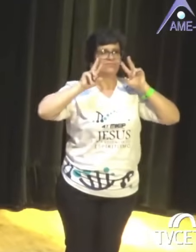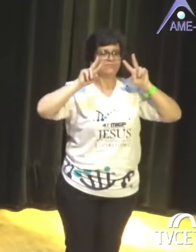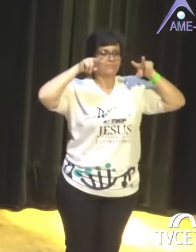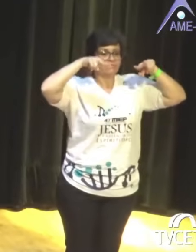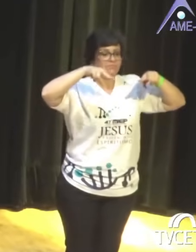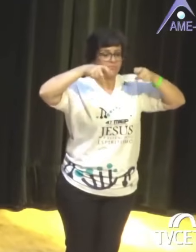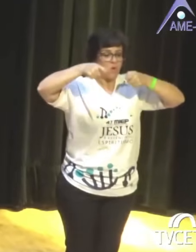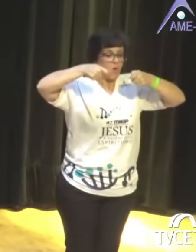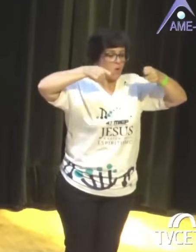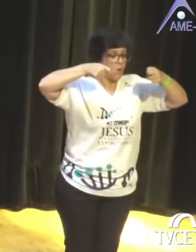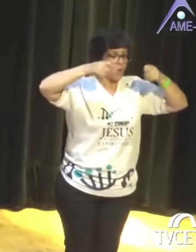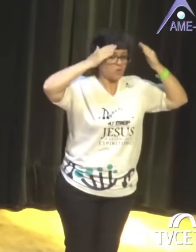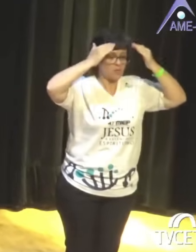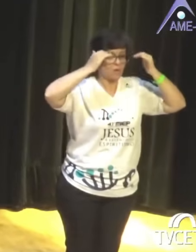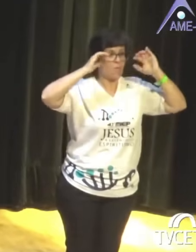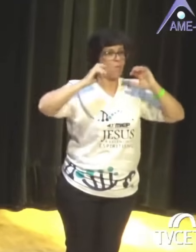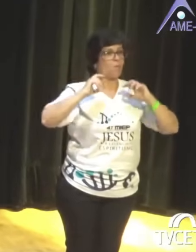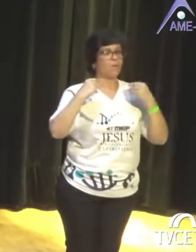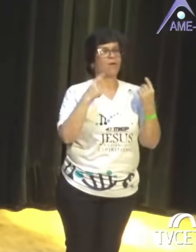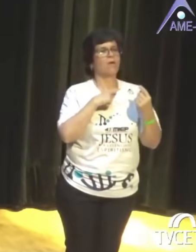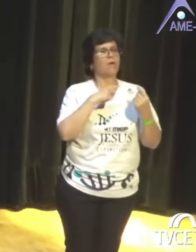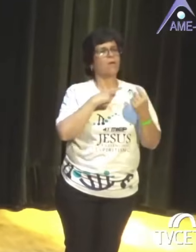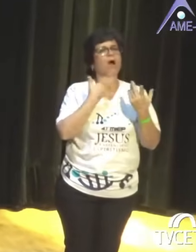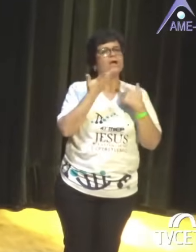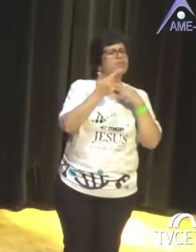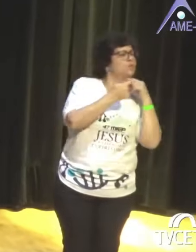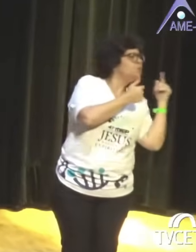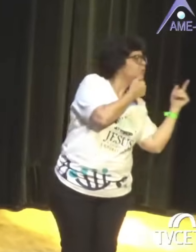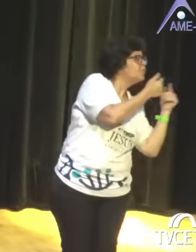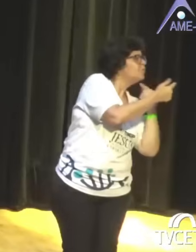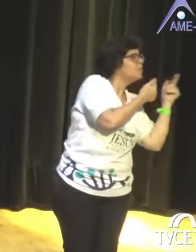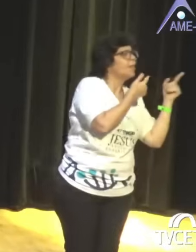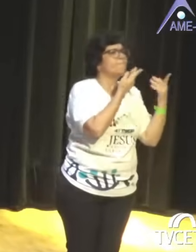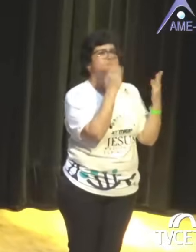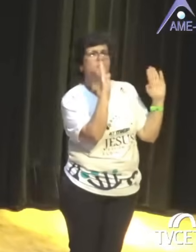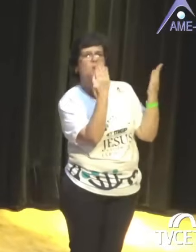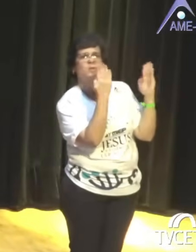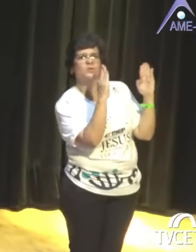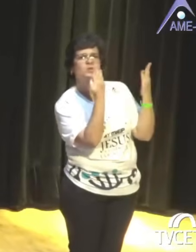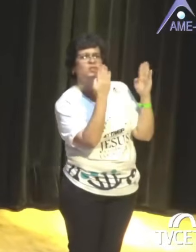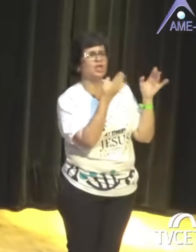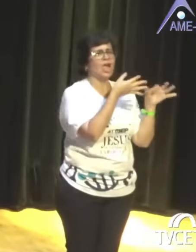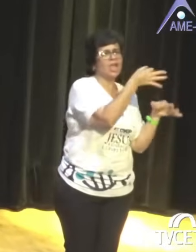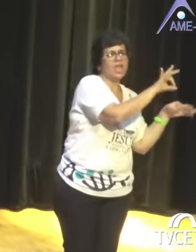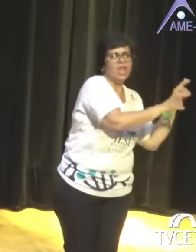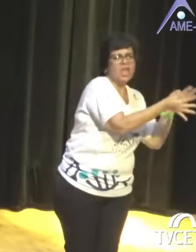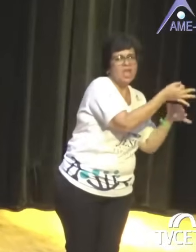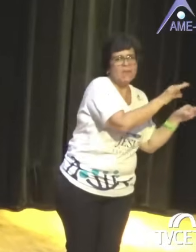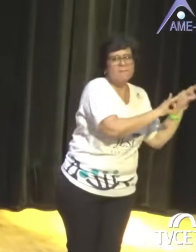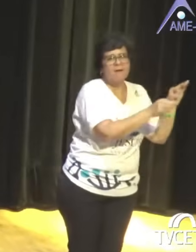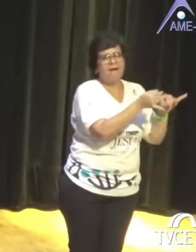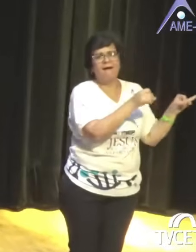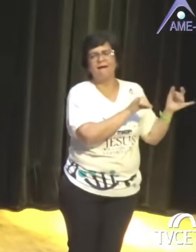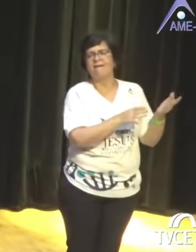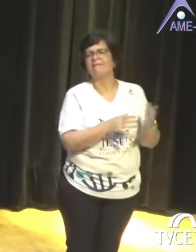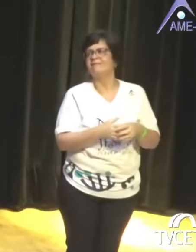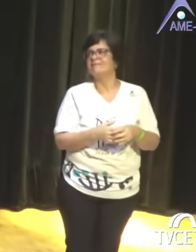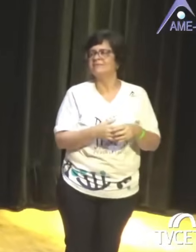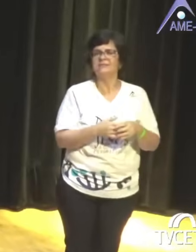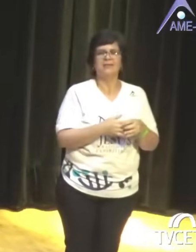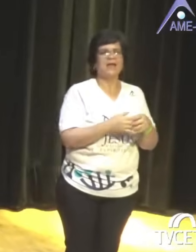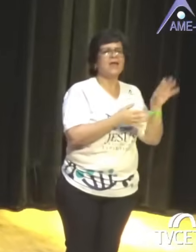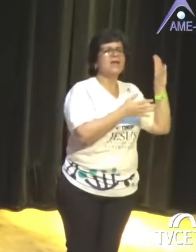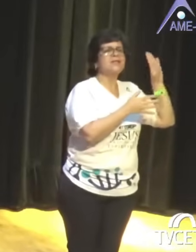orbi Ultimamente eu tenho tirado dúvida de biologia com ele de química